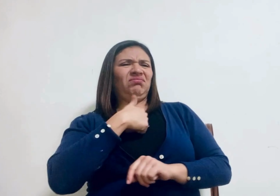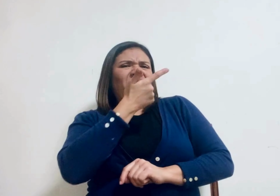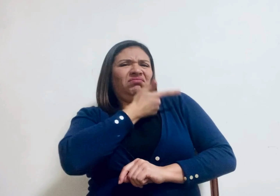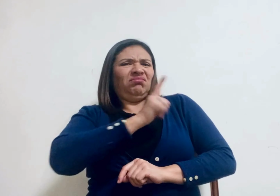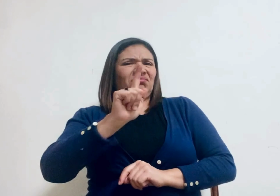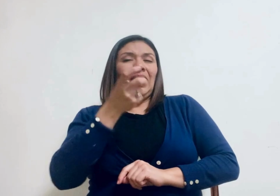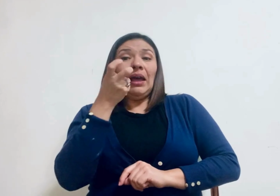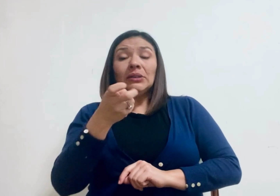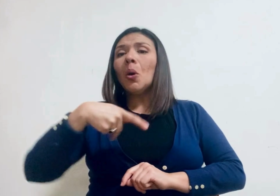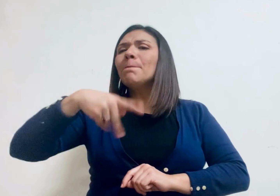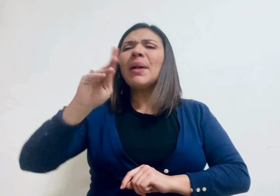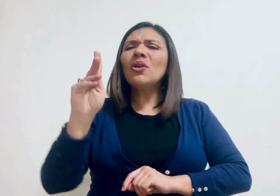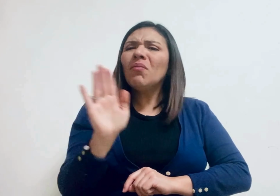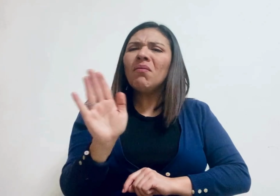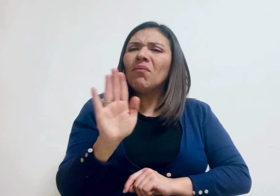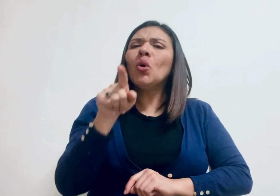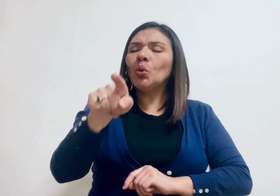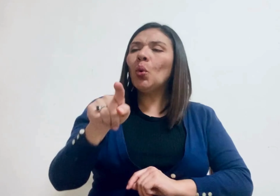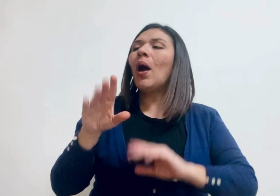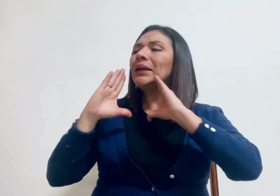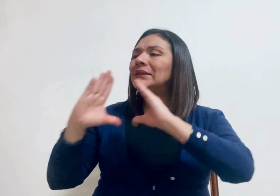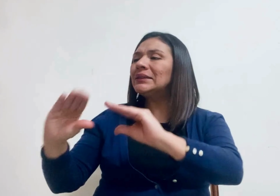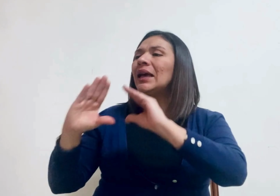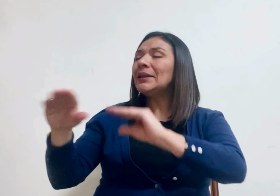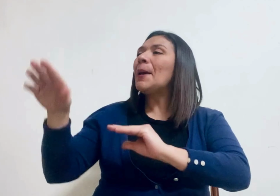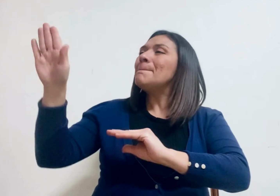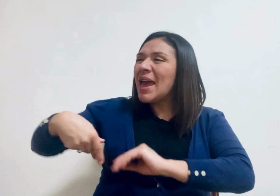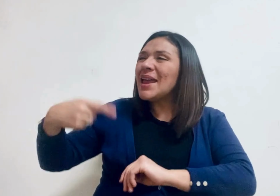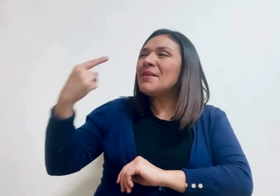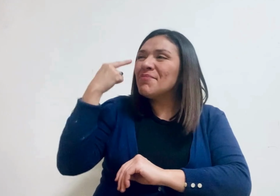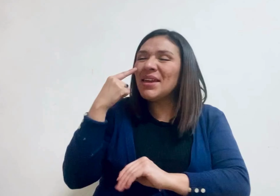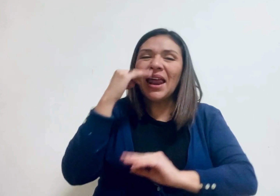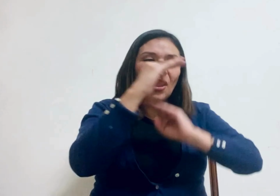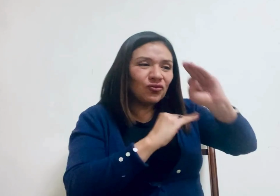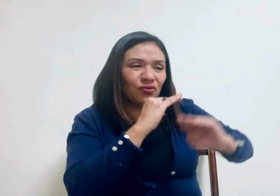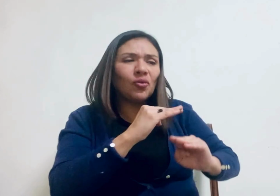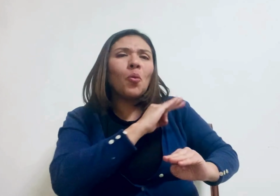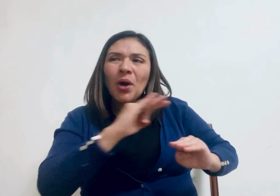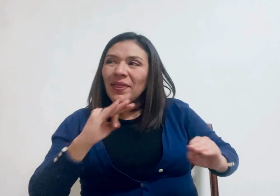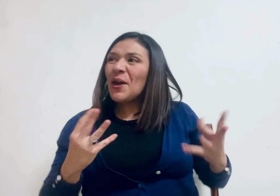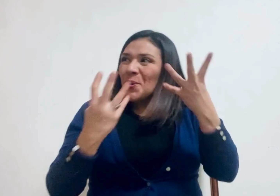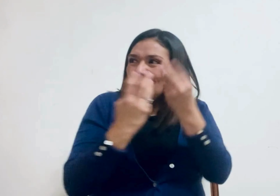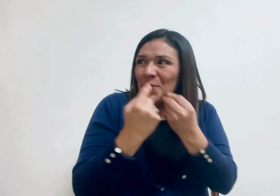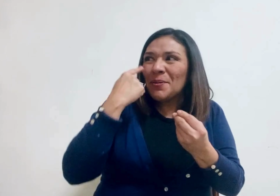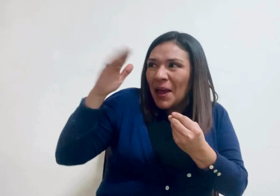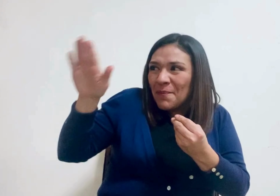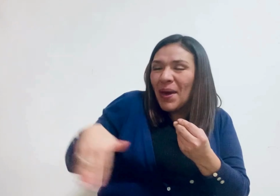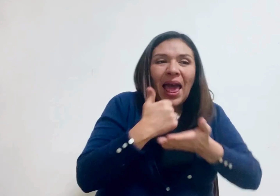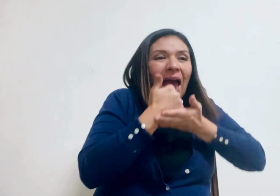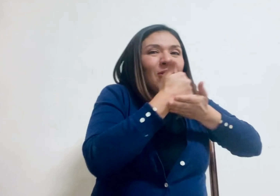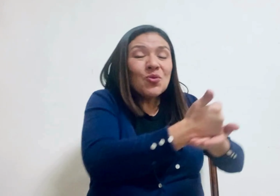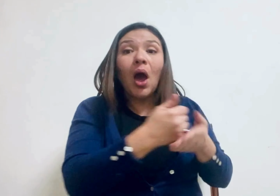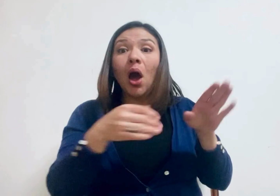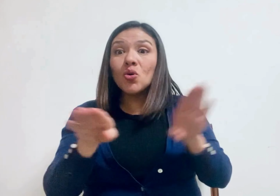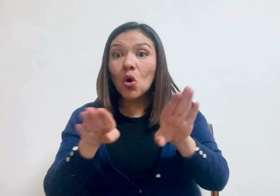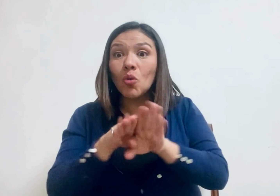en este involucramiento que tenemos, pero si más bien les enseñamos el acercamiento, cómo pueden participar, de qué manera pueden ayudar,